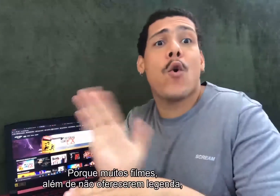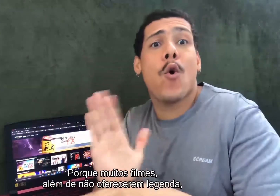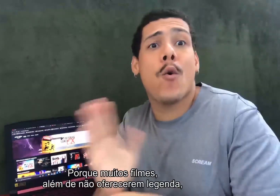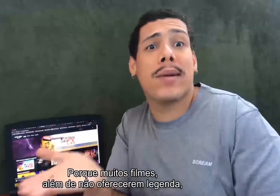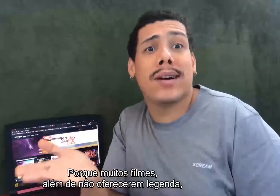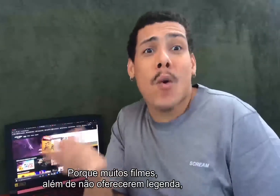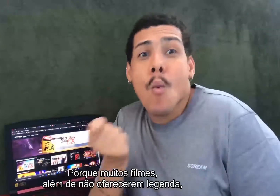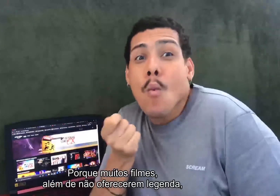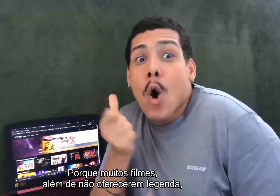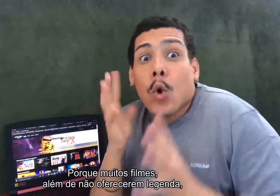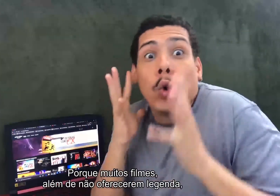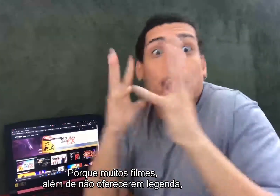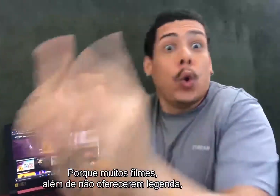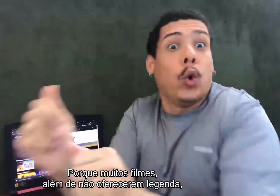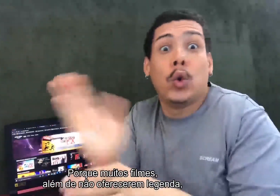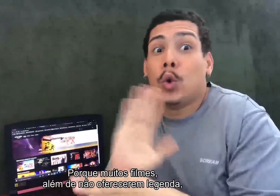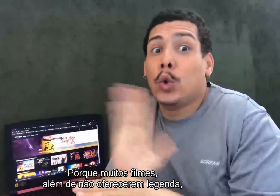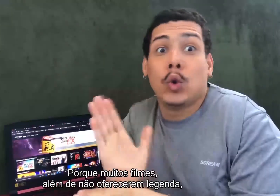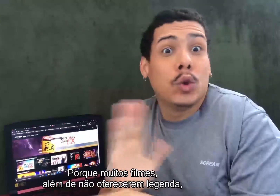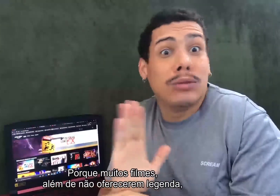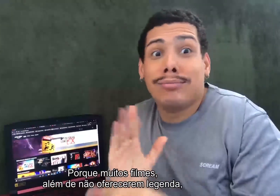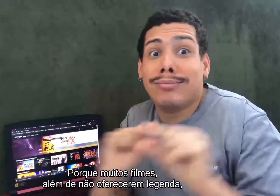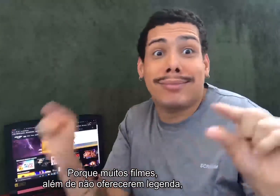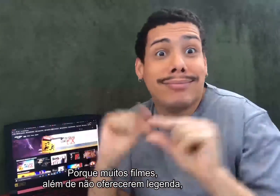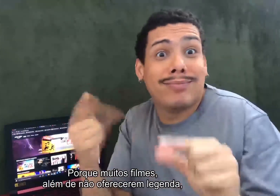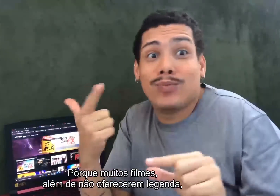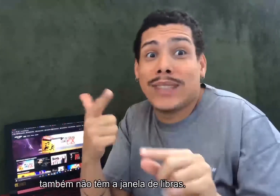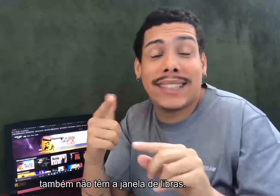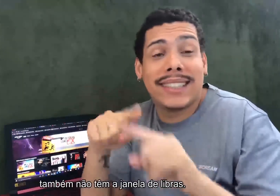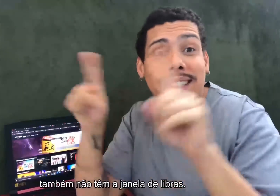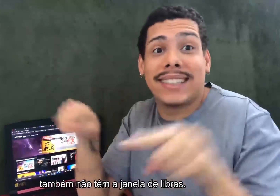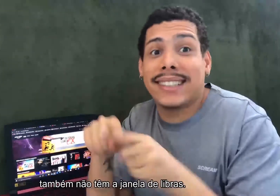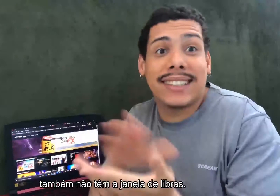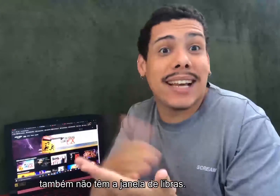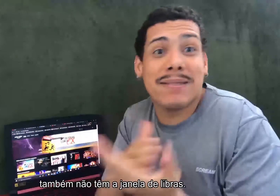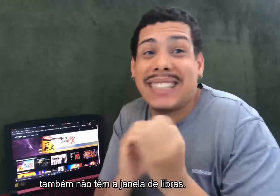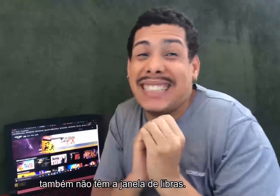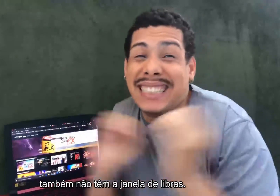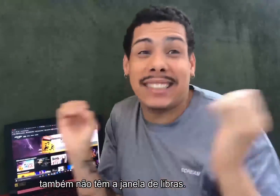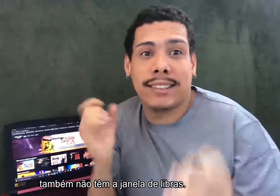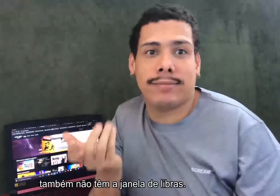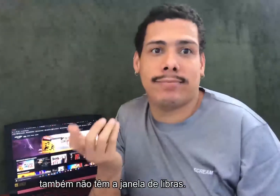Porque muitos filmes, além de não oferecerem legenda, também não têm a janela de Libras.